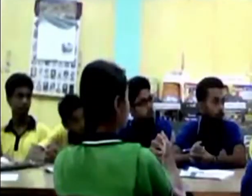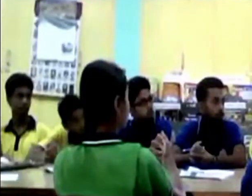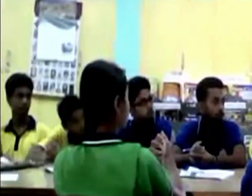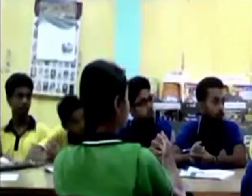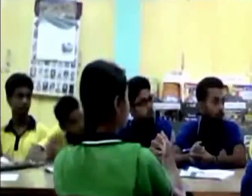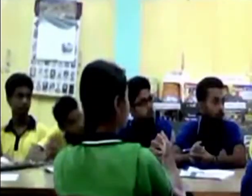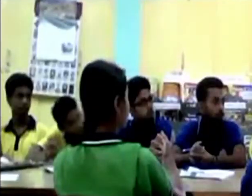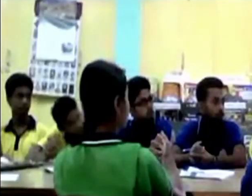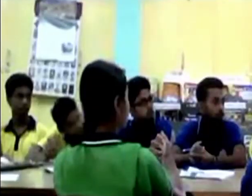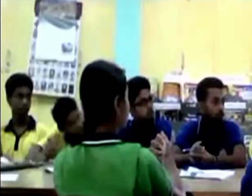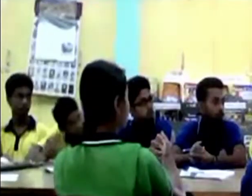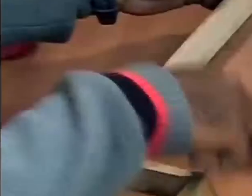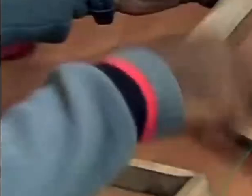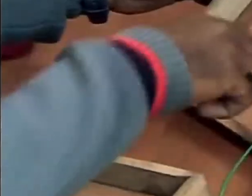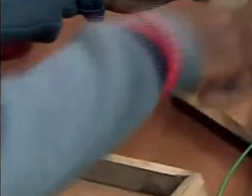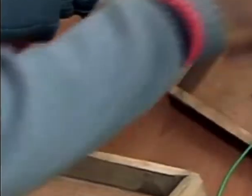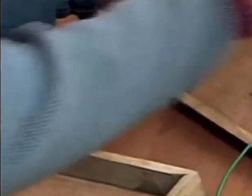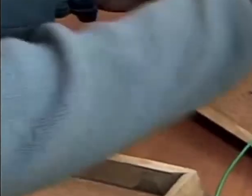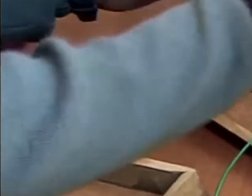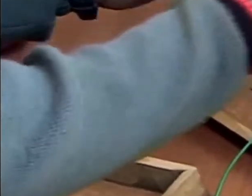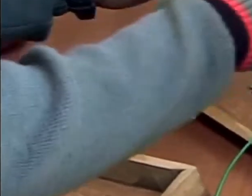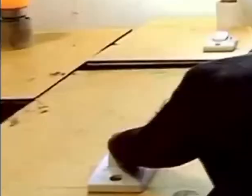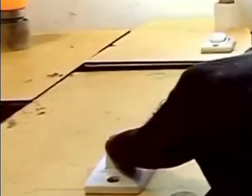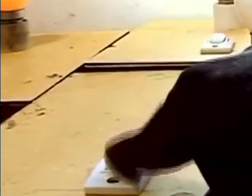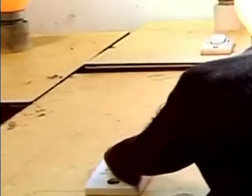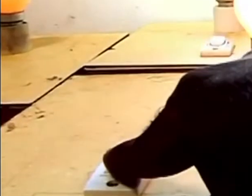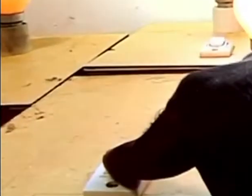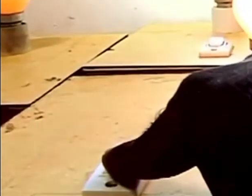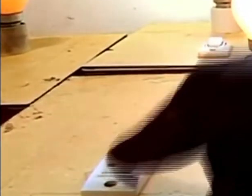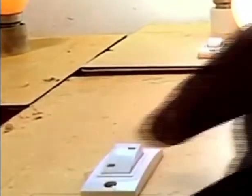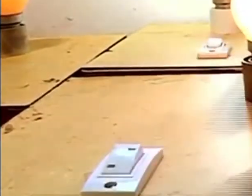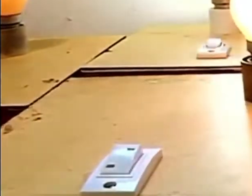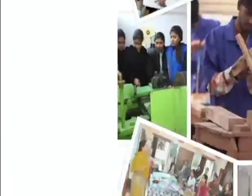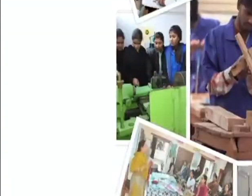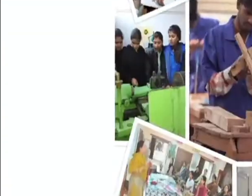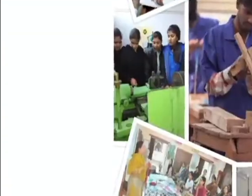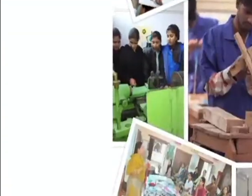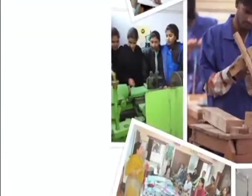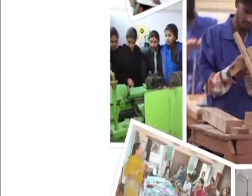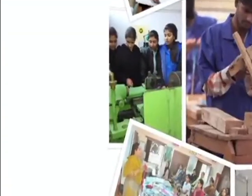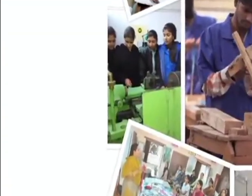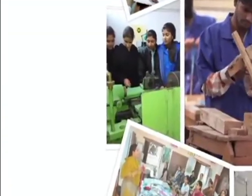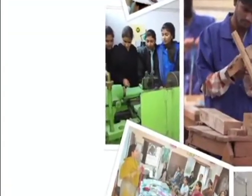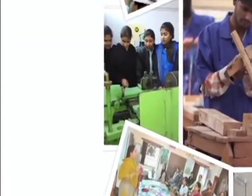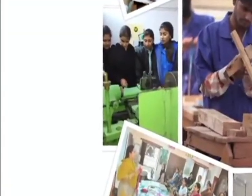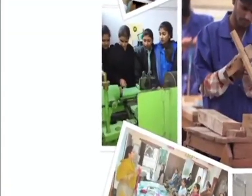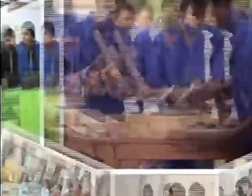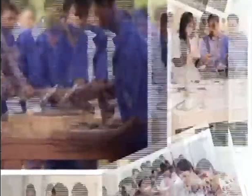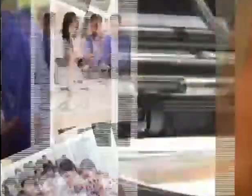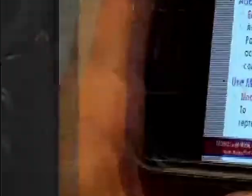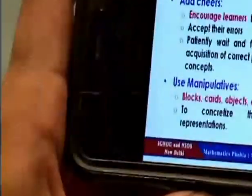स्वयं चुने, जीवन ये प्रकाशित करने राहों को आलोकित करने।